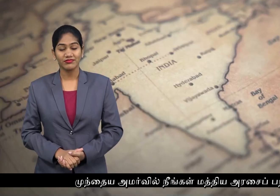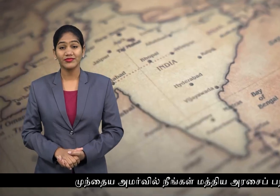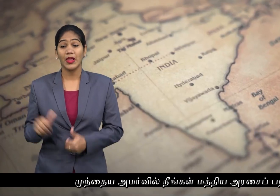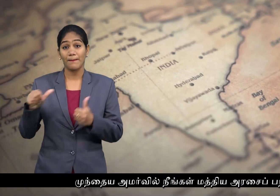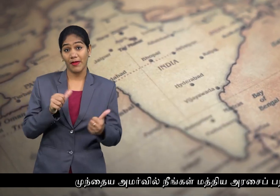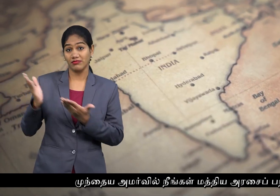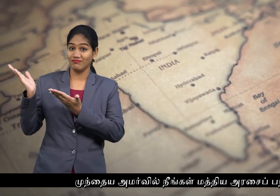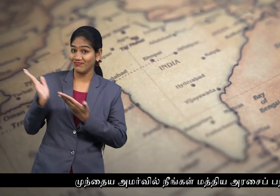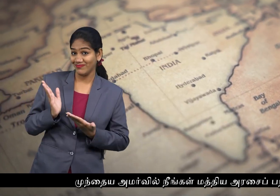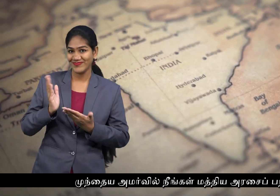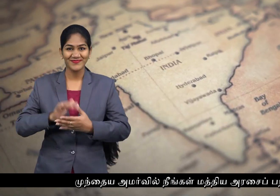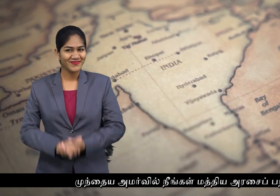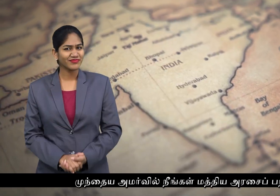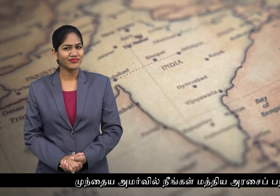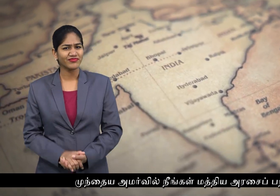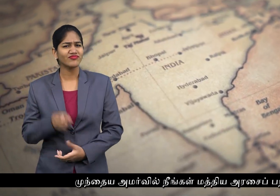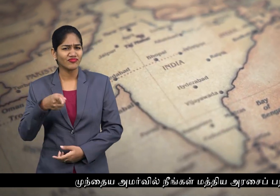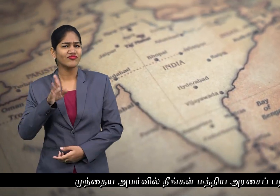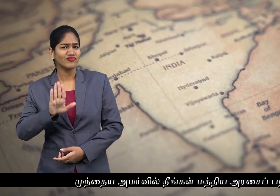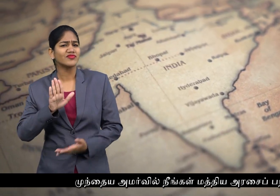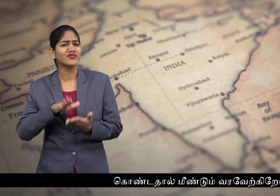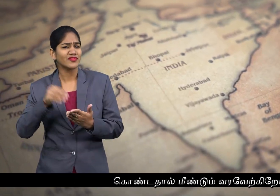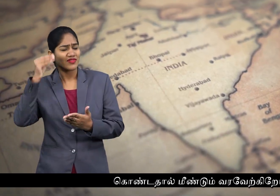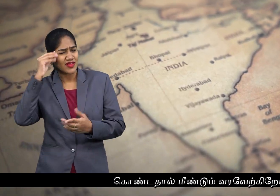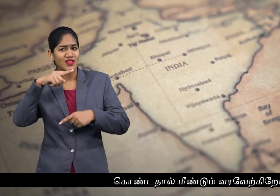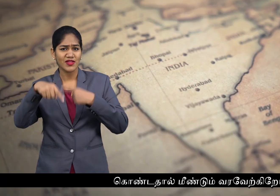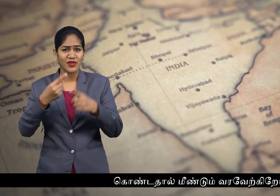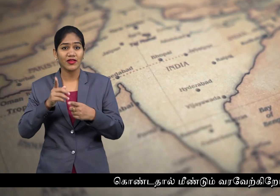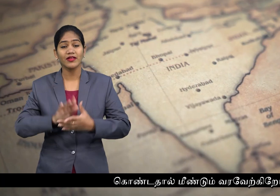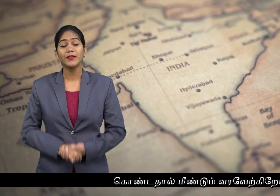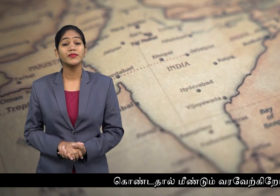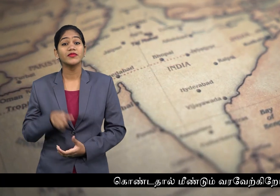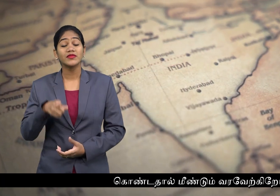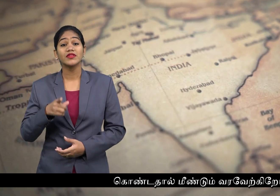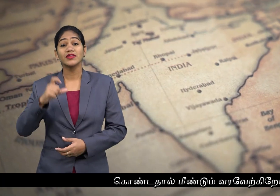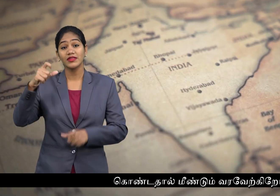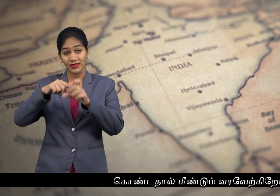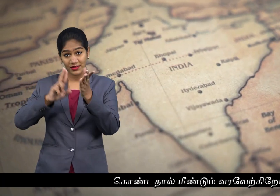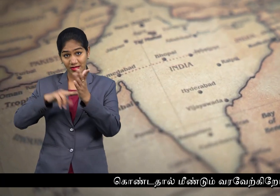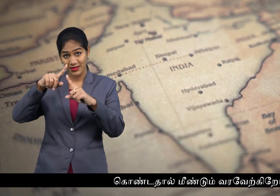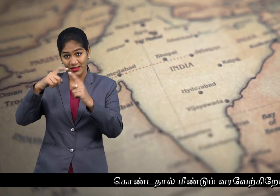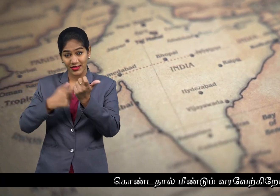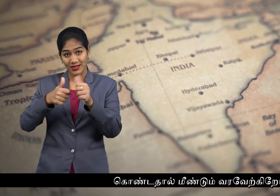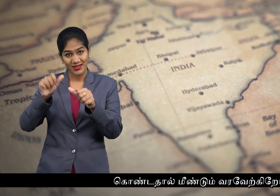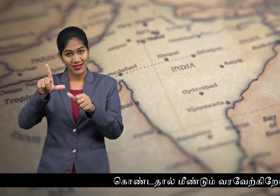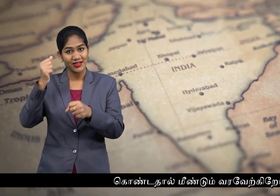முந்தைய அமர்வில் நீங்கள் மத்திய அரசை பற்றி அறிந்து கொண்டதால் மீண்டும் வரவேற்கிறோம்.